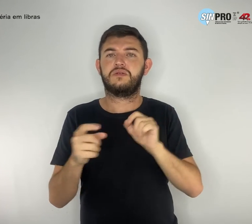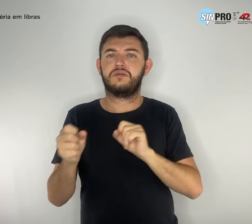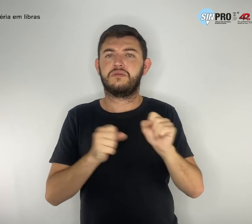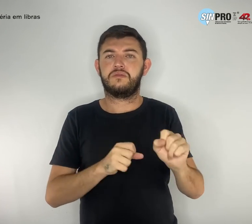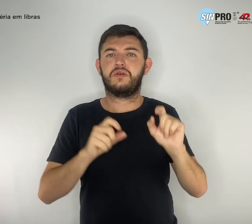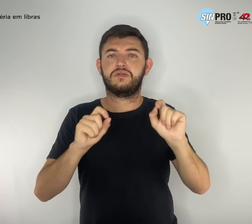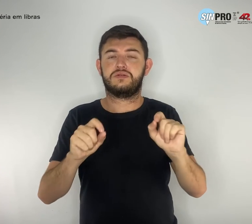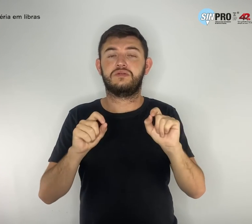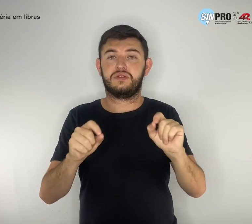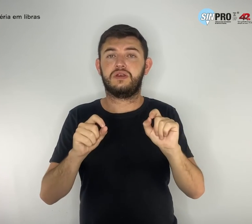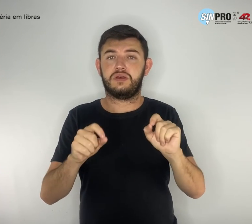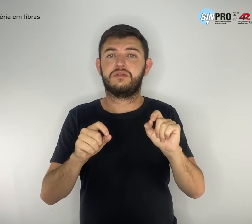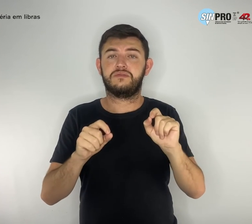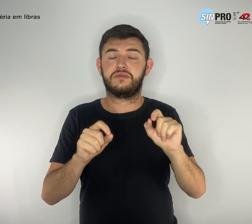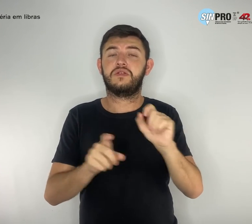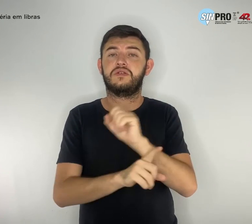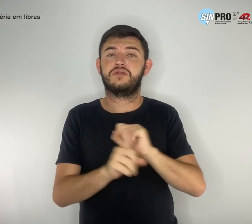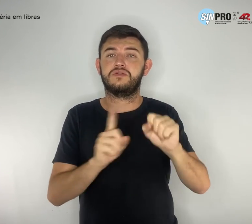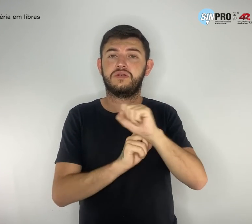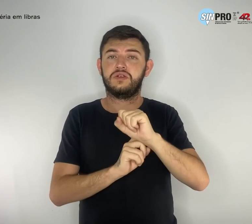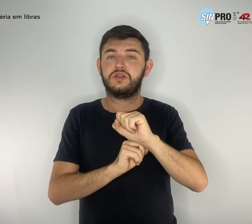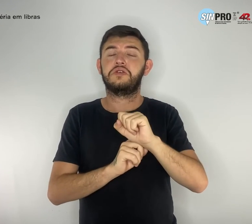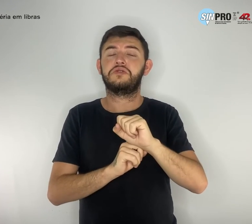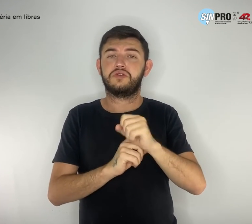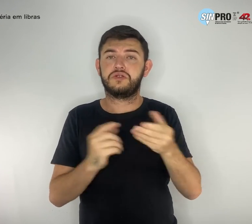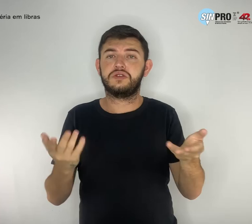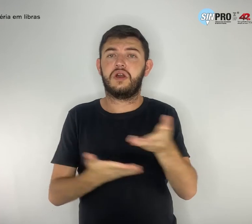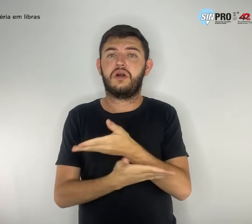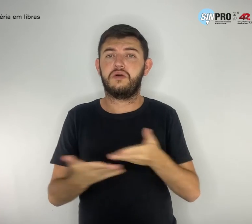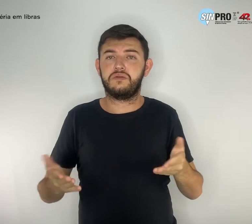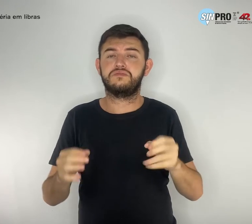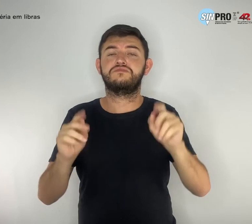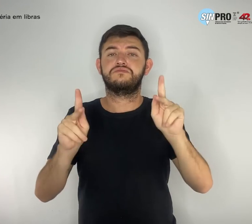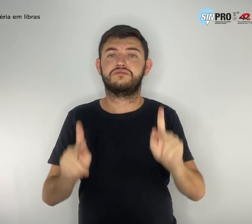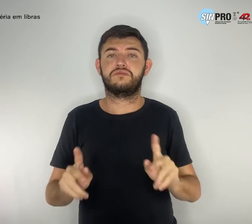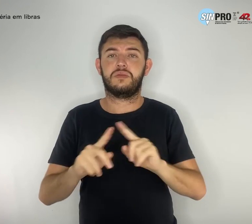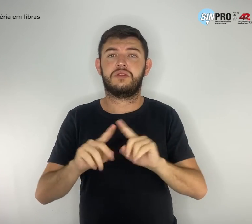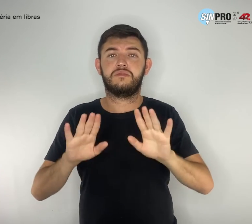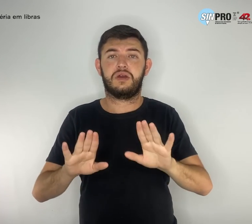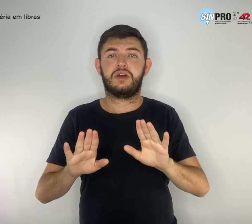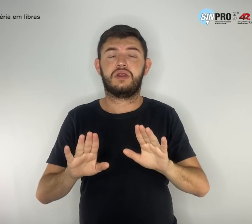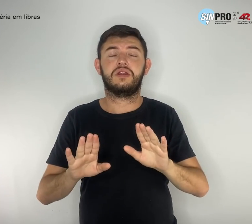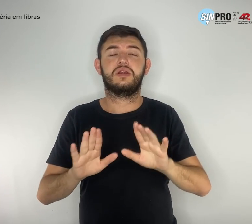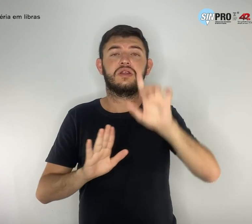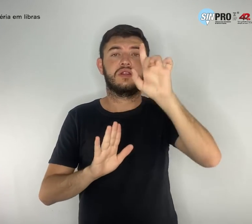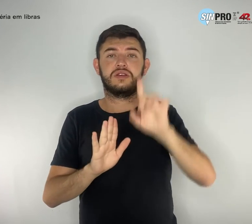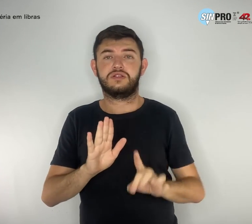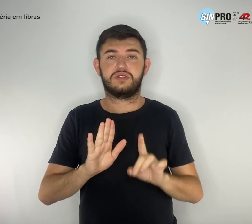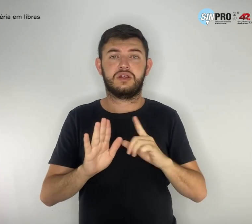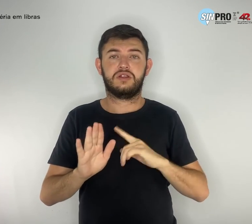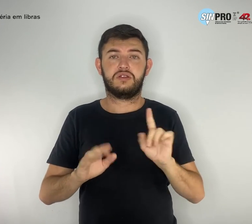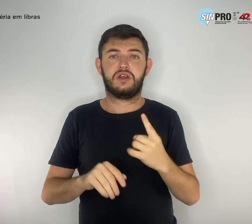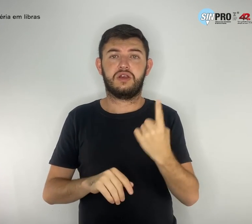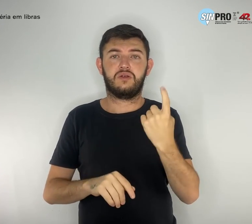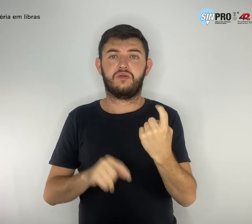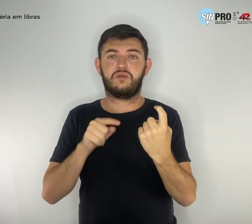social. Entre esses direitos está o da igualdade. O Estado, por princípio de